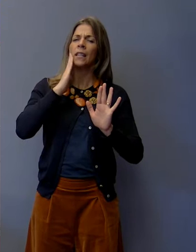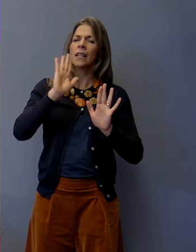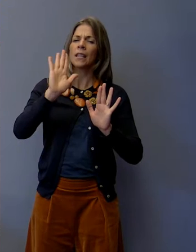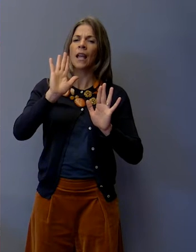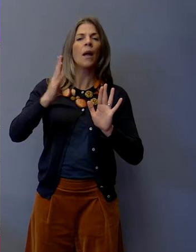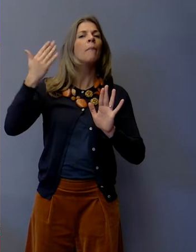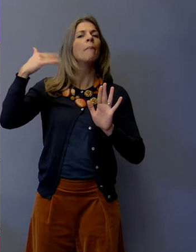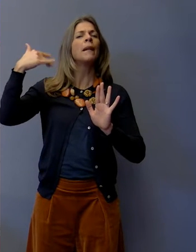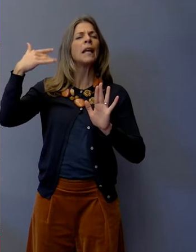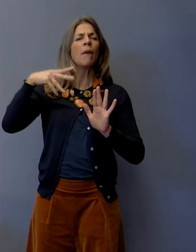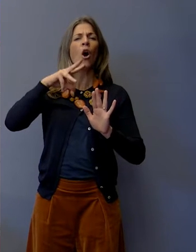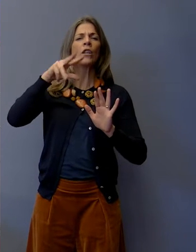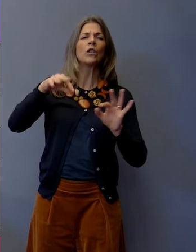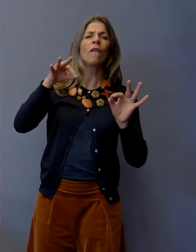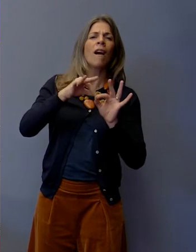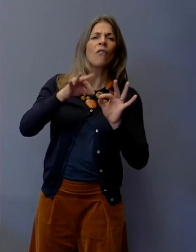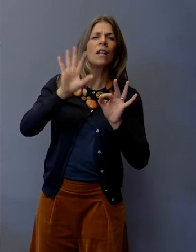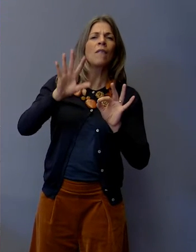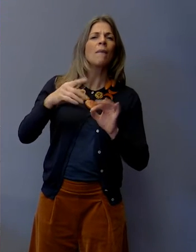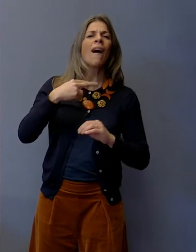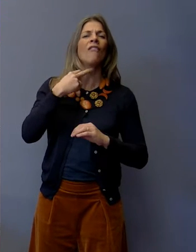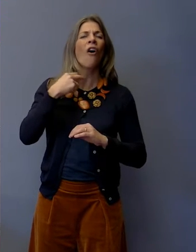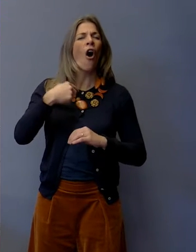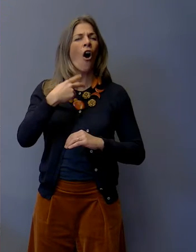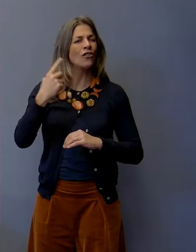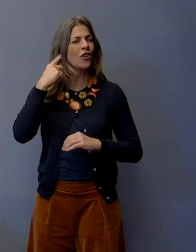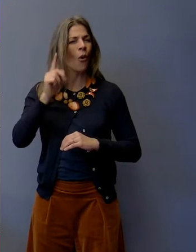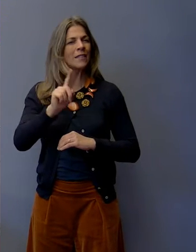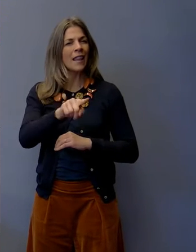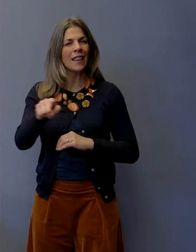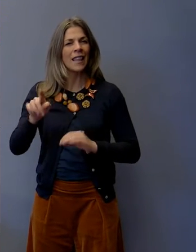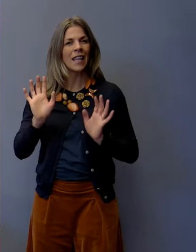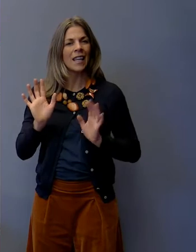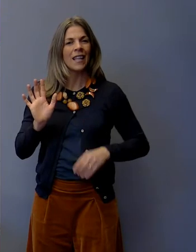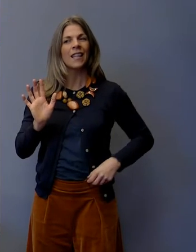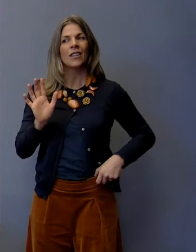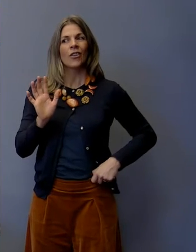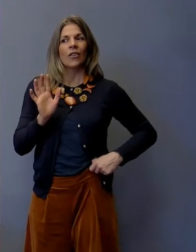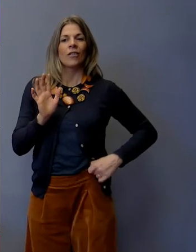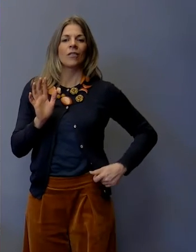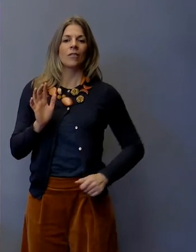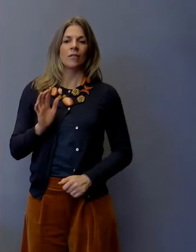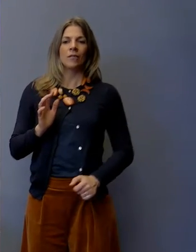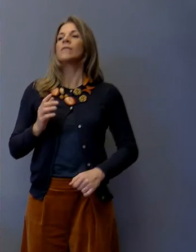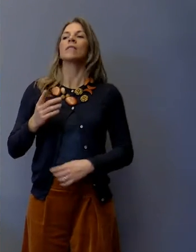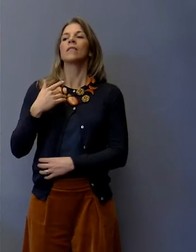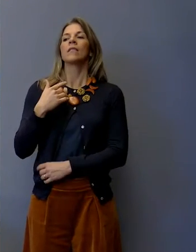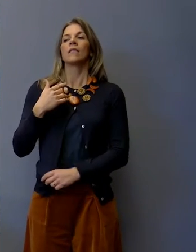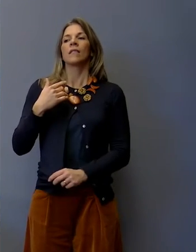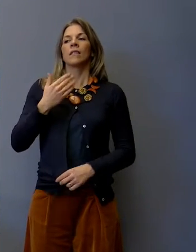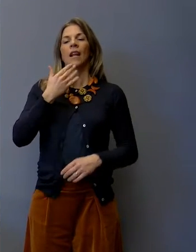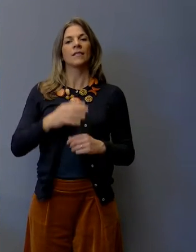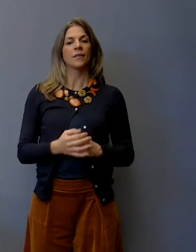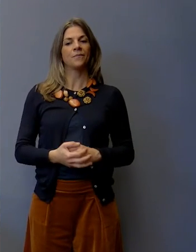favorevole ma autentica l'audio allora va bene ora vediamo di sistemare consigliera lauro grazie che ora abbiamo acquisito il suo voto